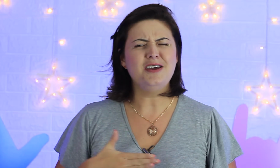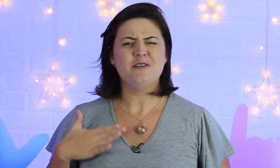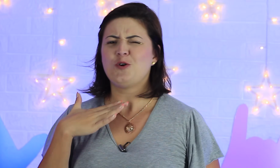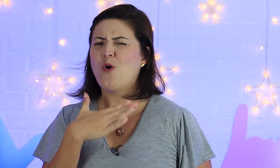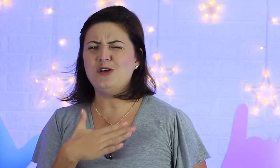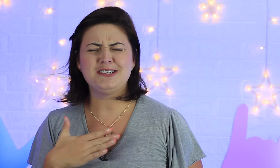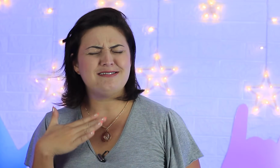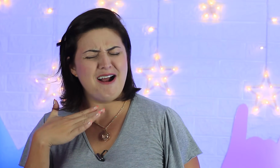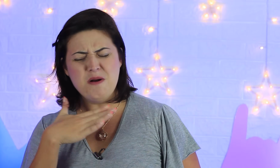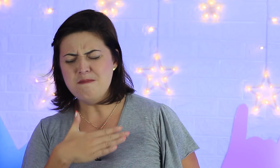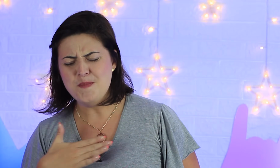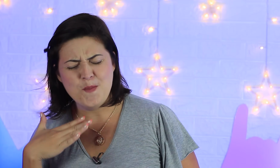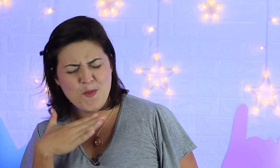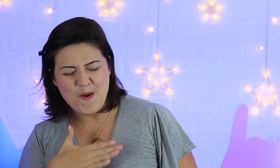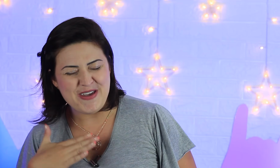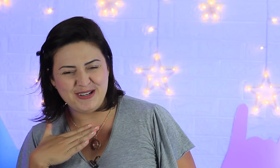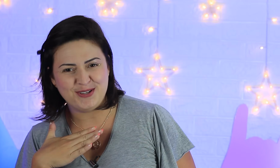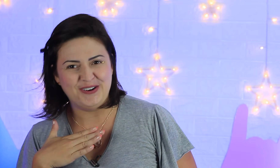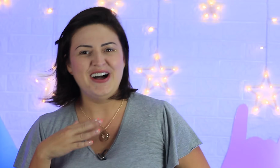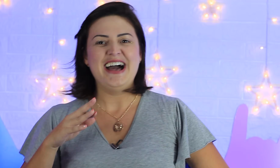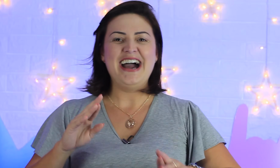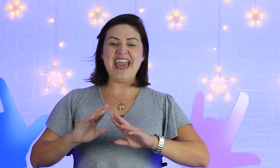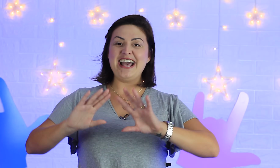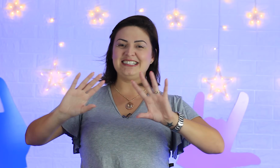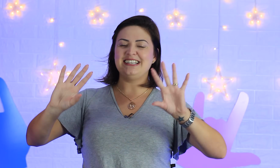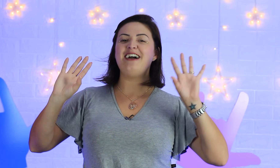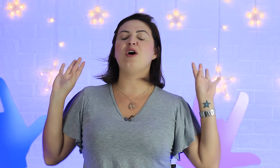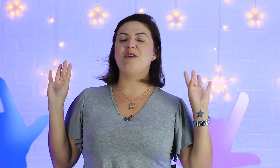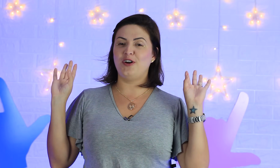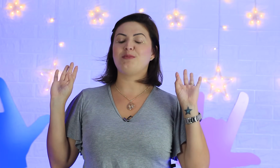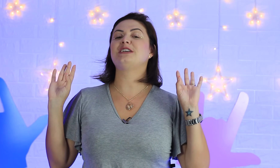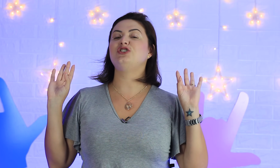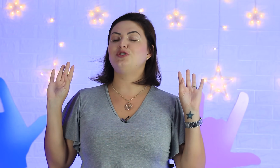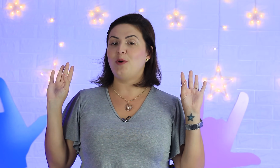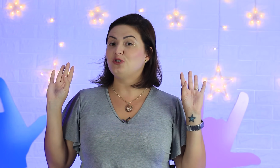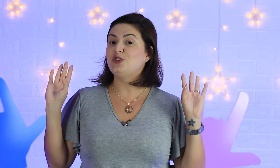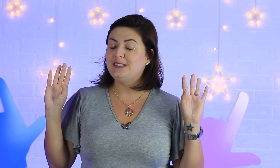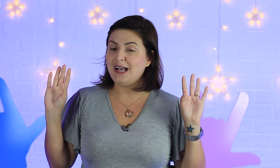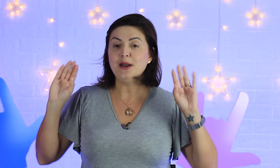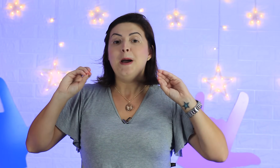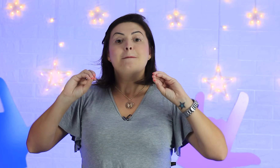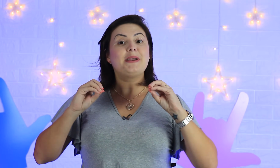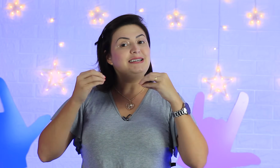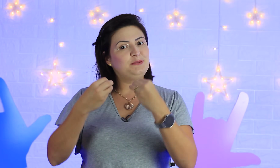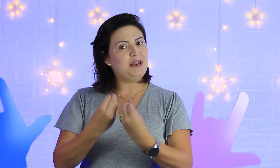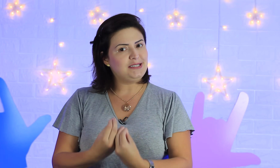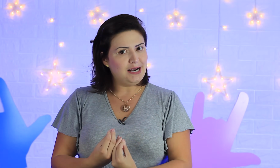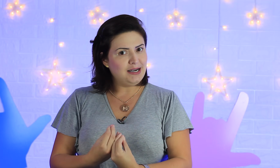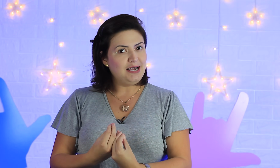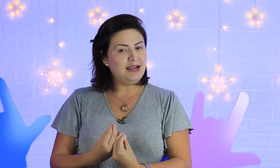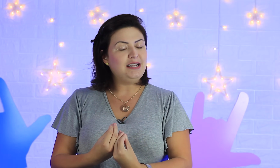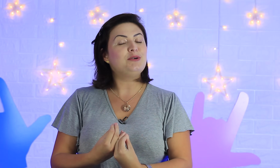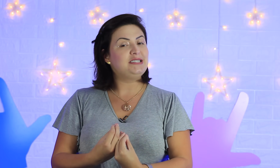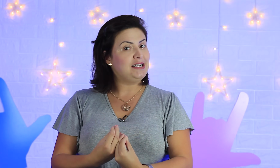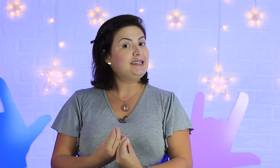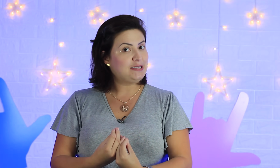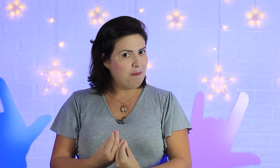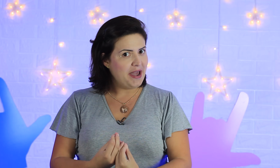gostar muito. Essa é uma forma que a gente pode utilizar para expressar na língua de sinais também.